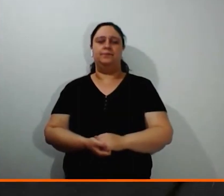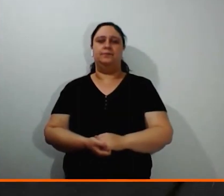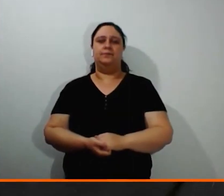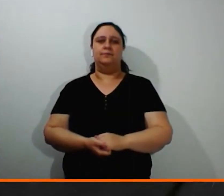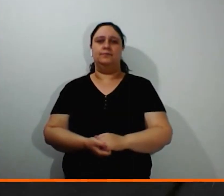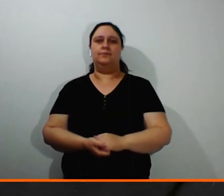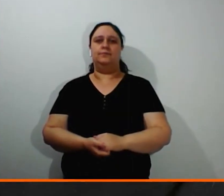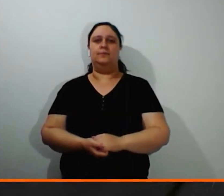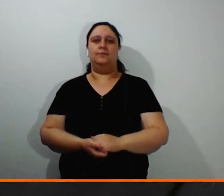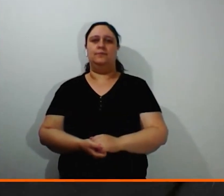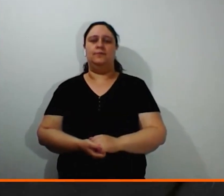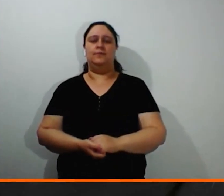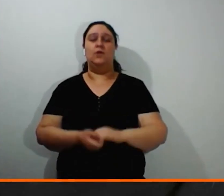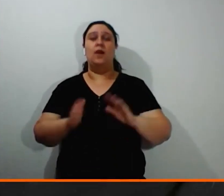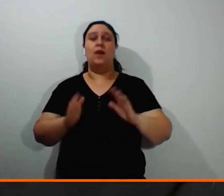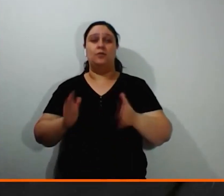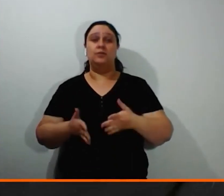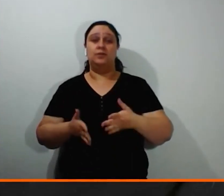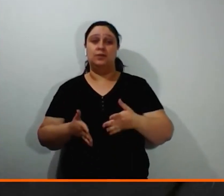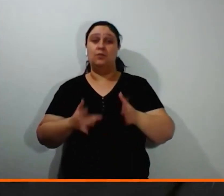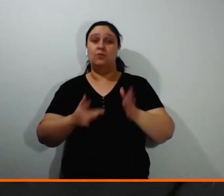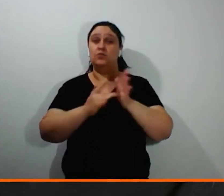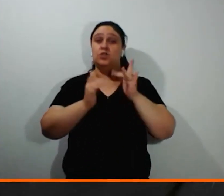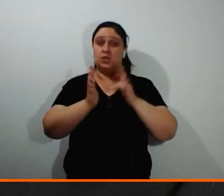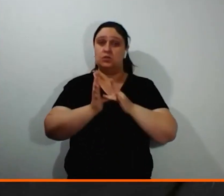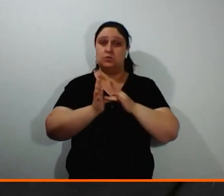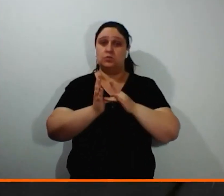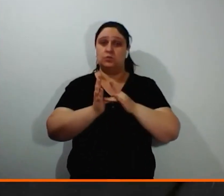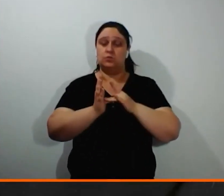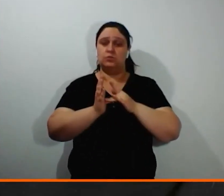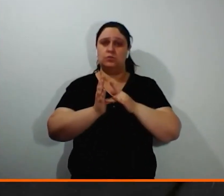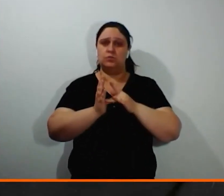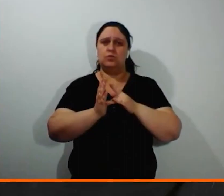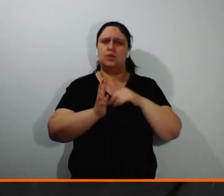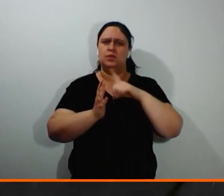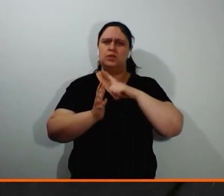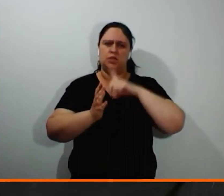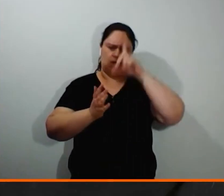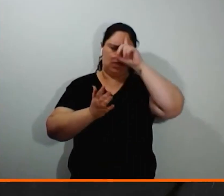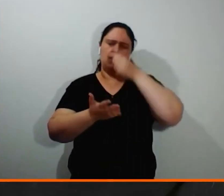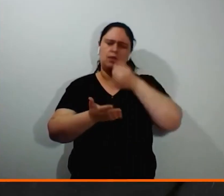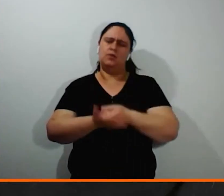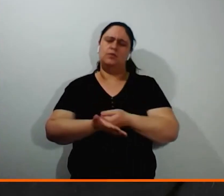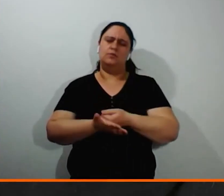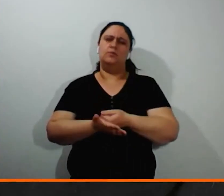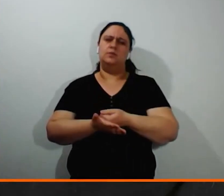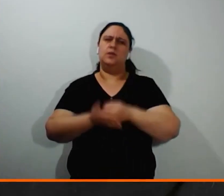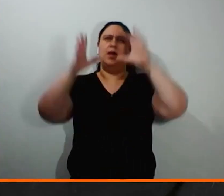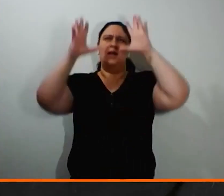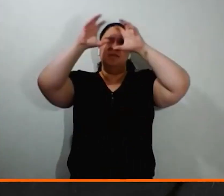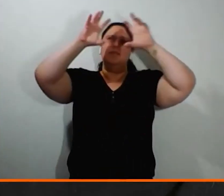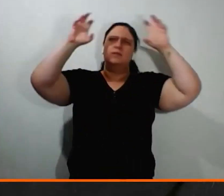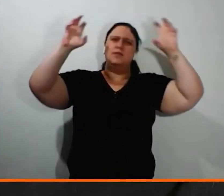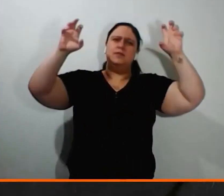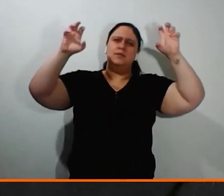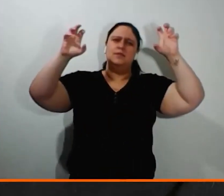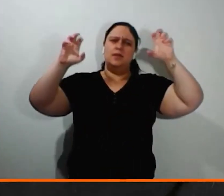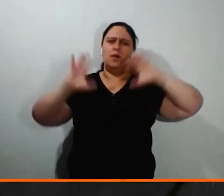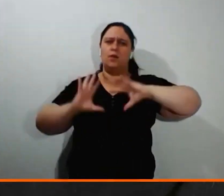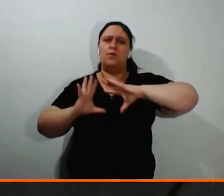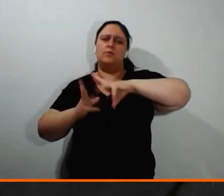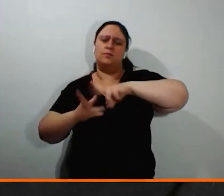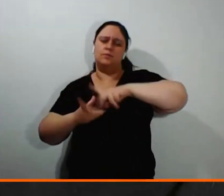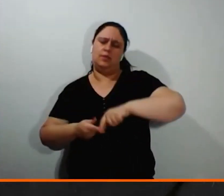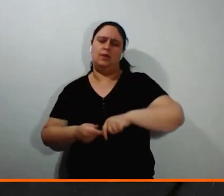autoridade, tanto no céu como na terra. E versículo 19,